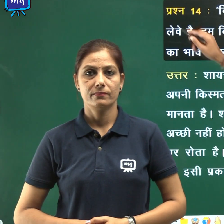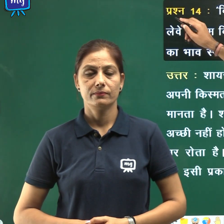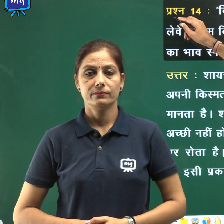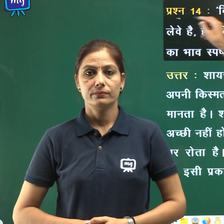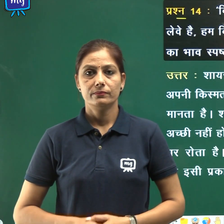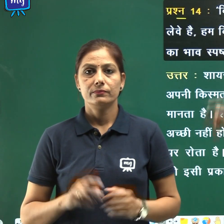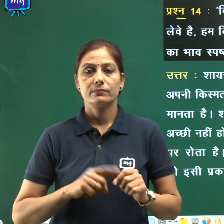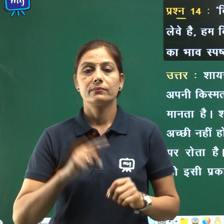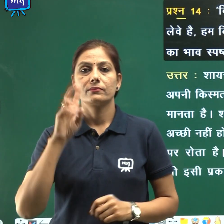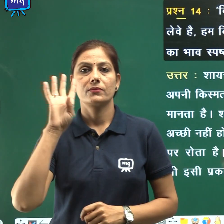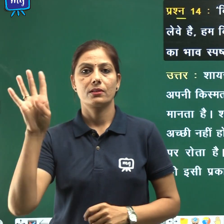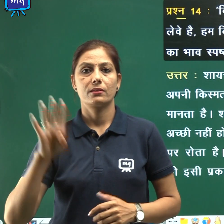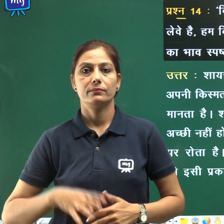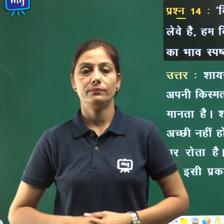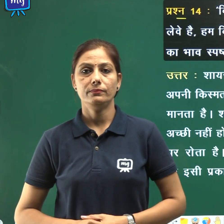प्रश्न 14,